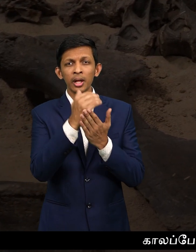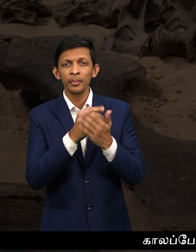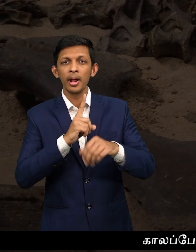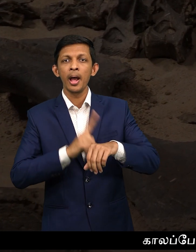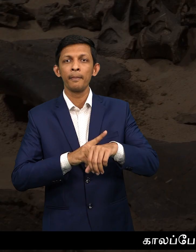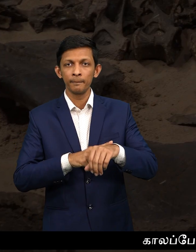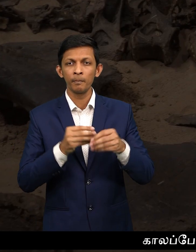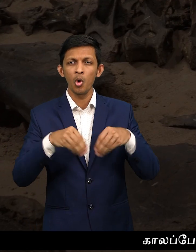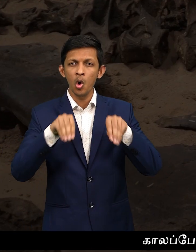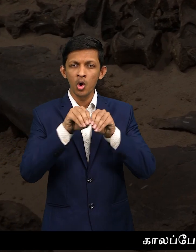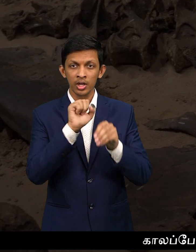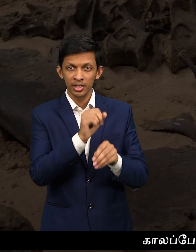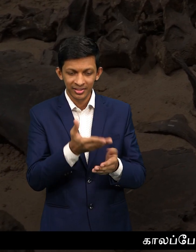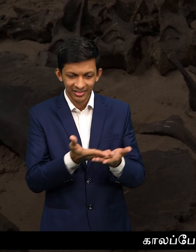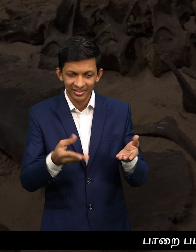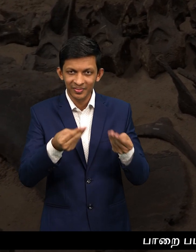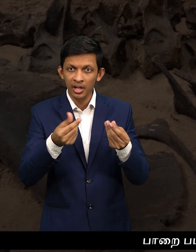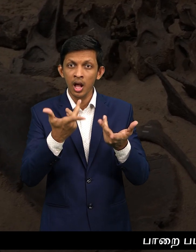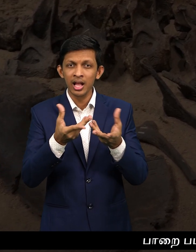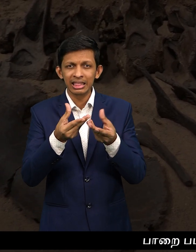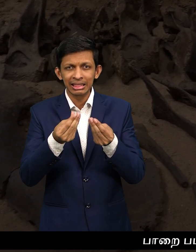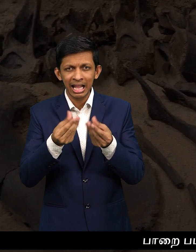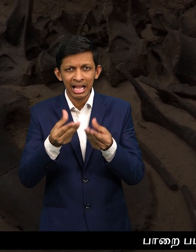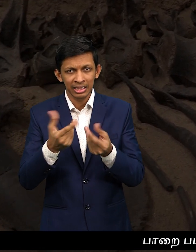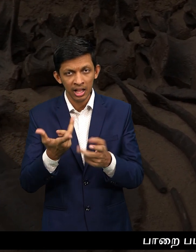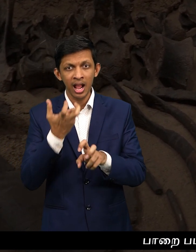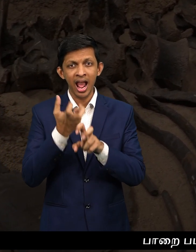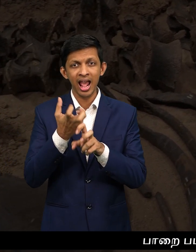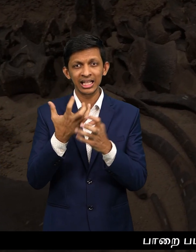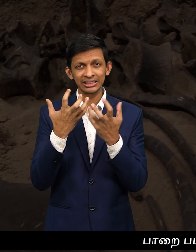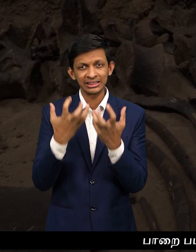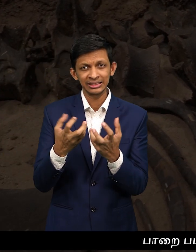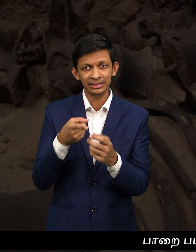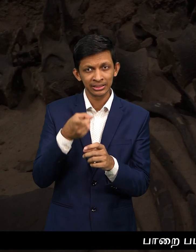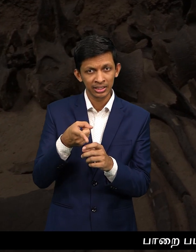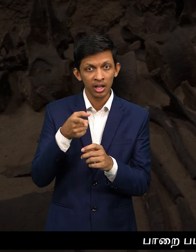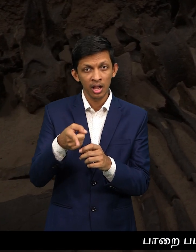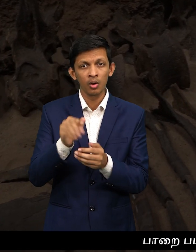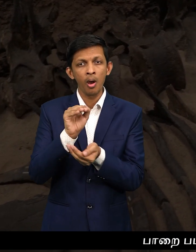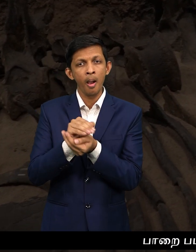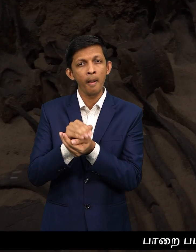காலப்போக்கில் அதிக மண் மற்றும் பாறை படிவுகள் அவற்றின் மீது படிந்தன.